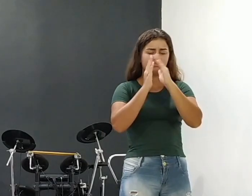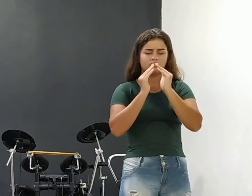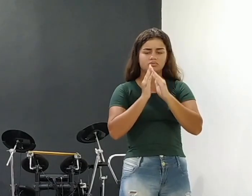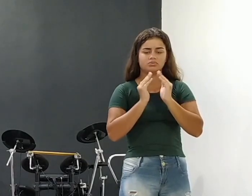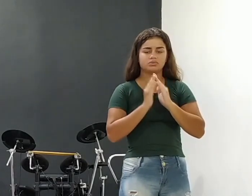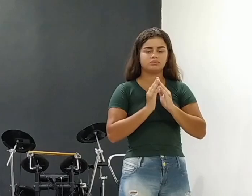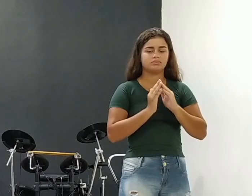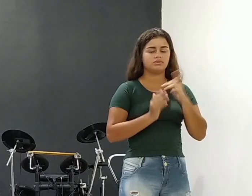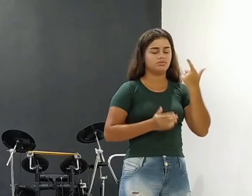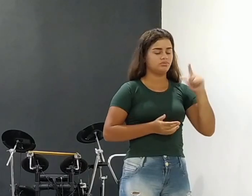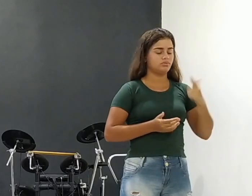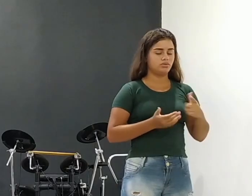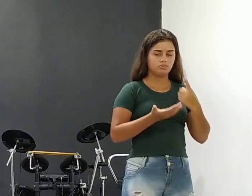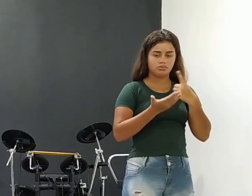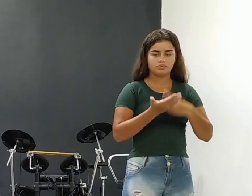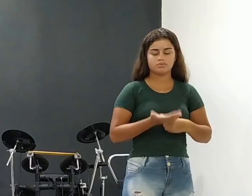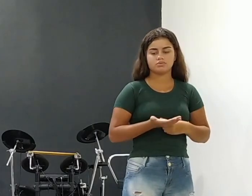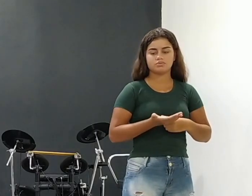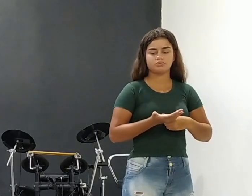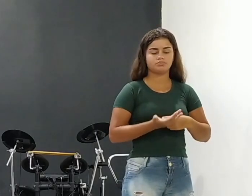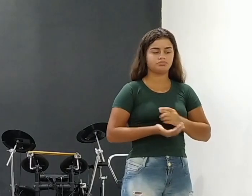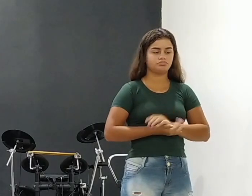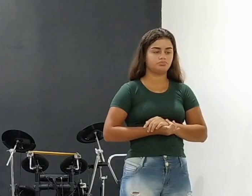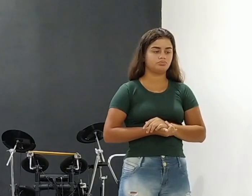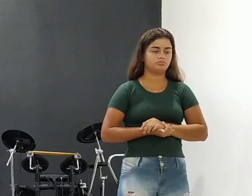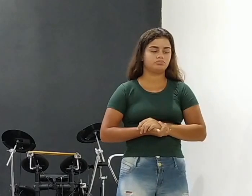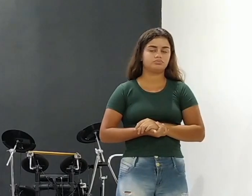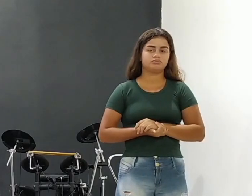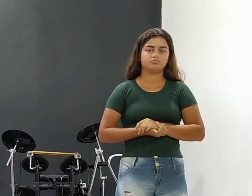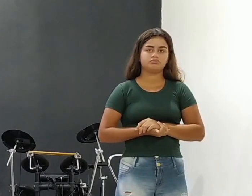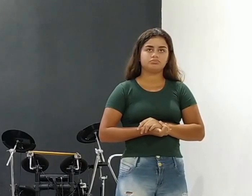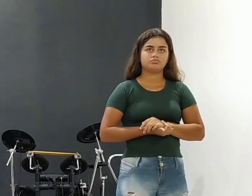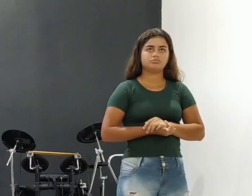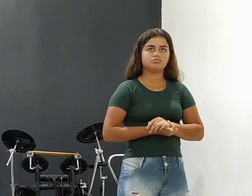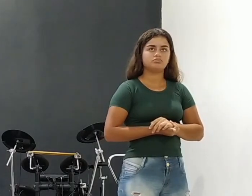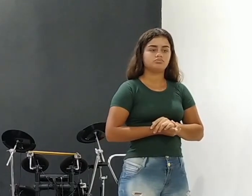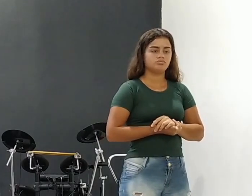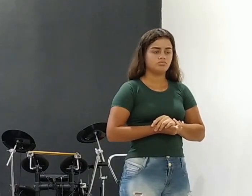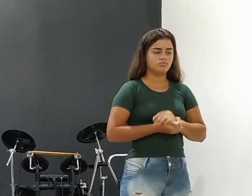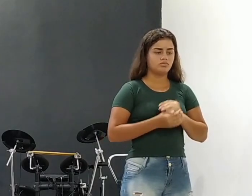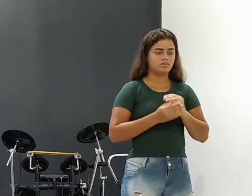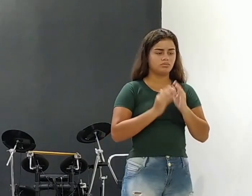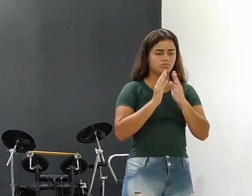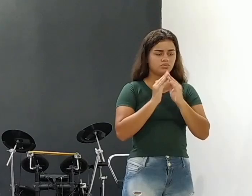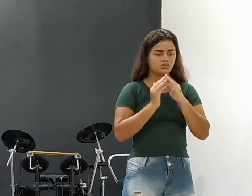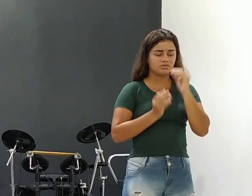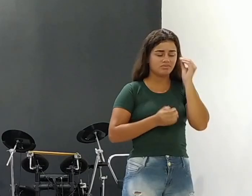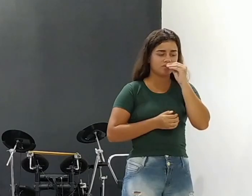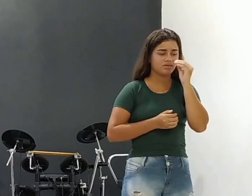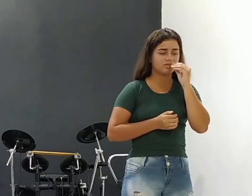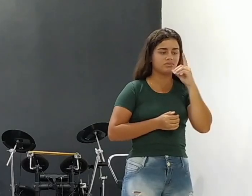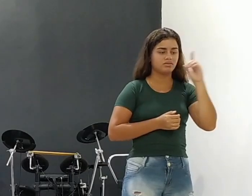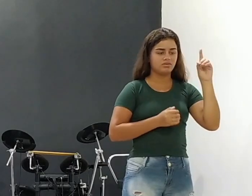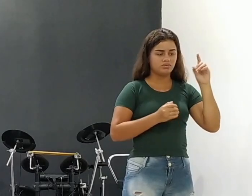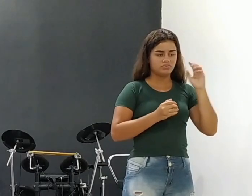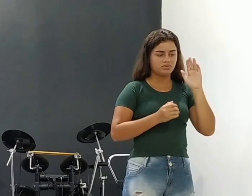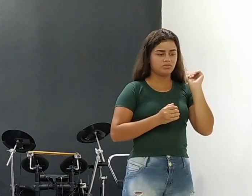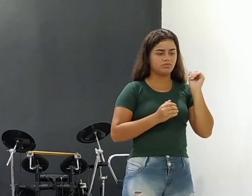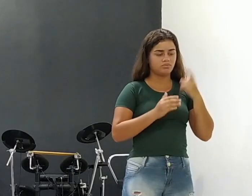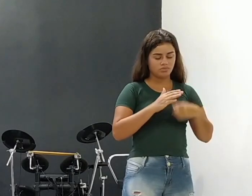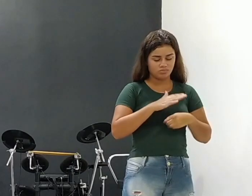sem compromisso, me busca de maneira rasa. E Deus está te chamando para algo mais profundo na presença dele. Glória